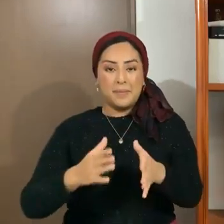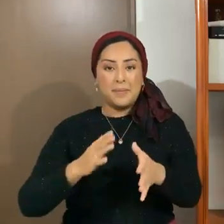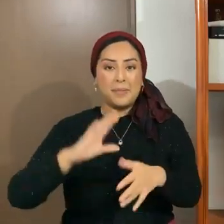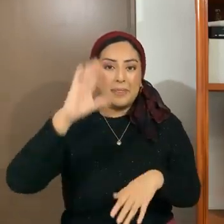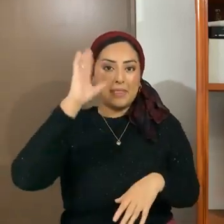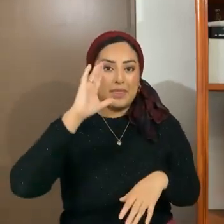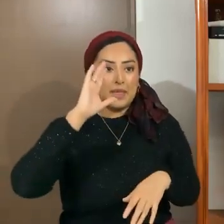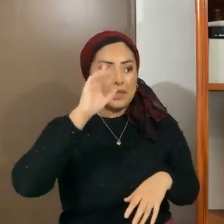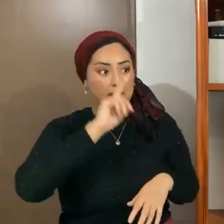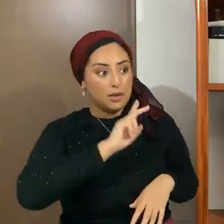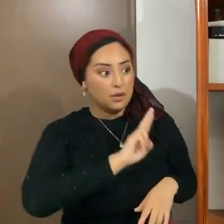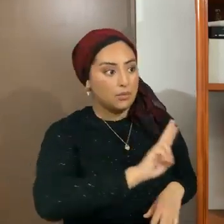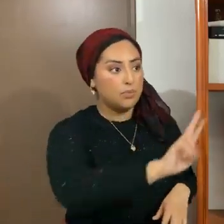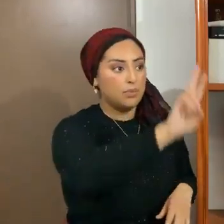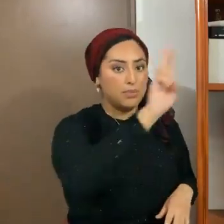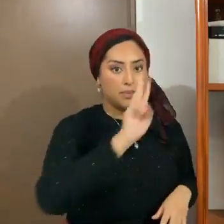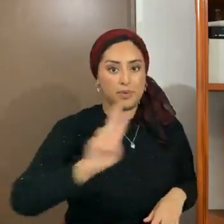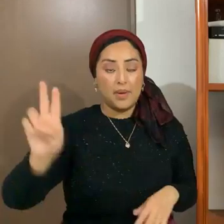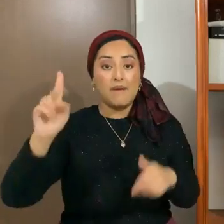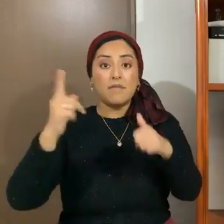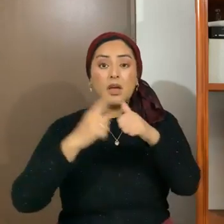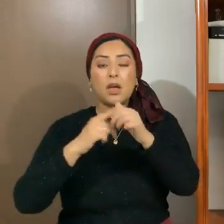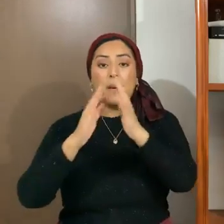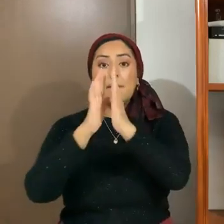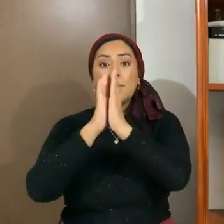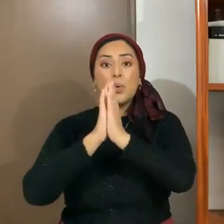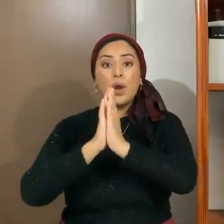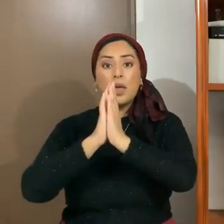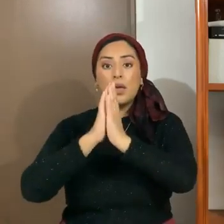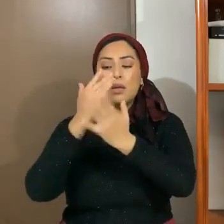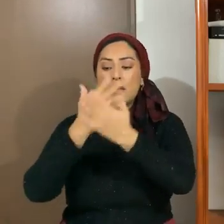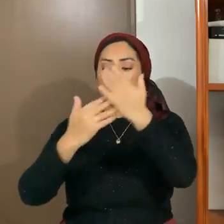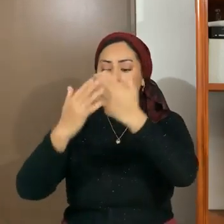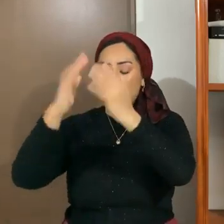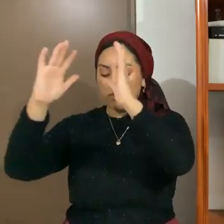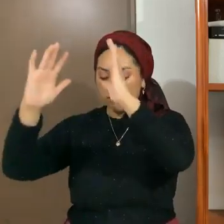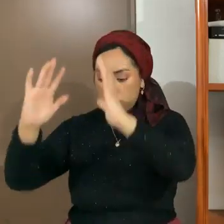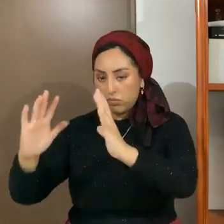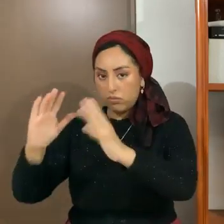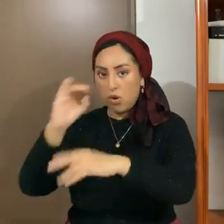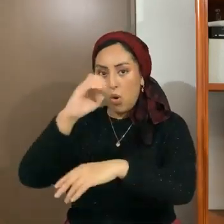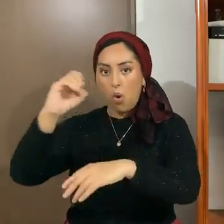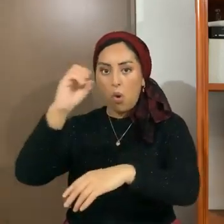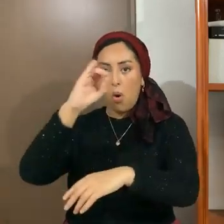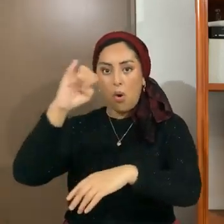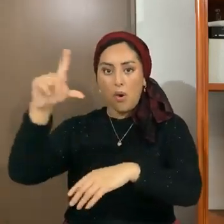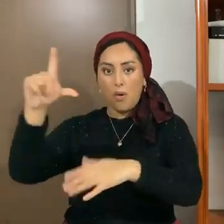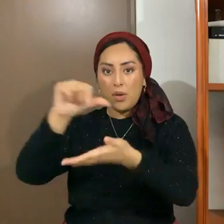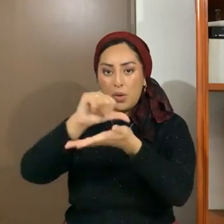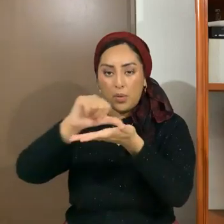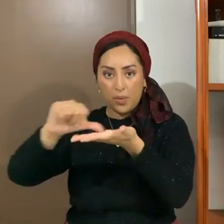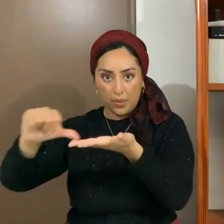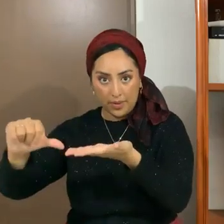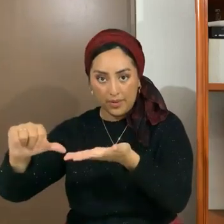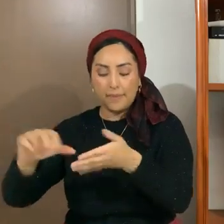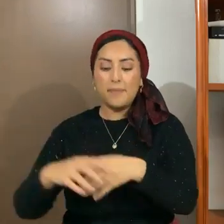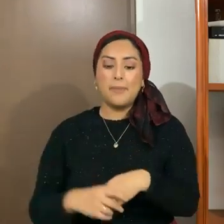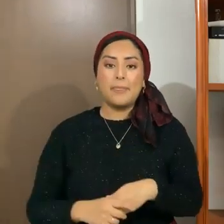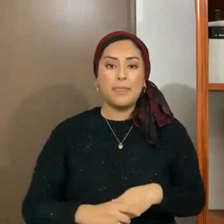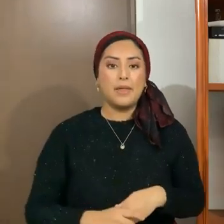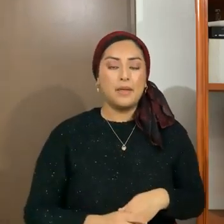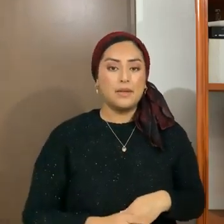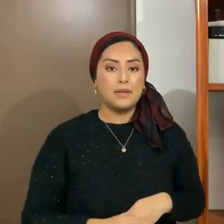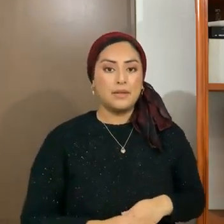enviados para hacer una misión, se oraba y se ponían las manos y se ungían con aceite. No nada más era así.